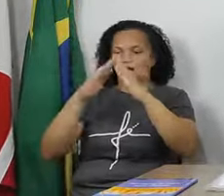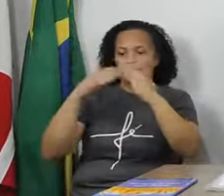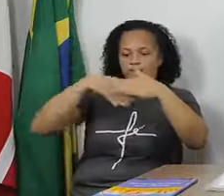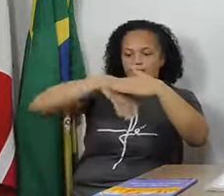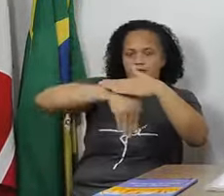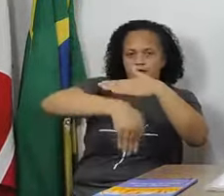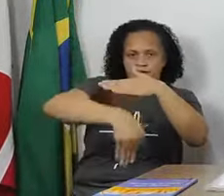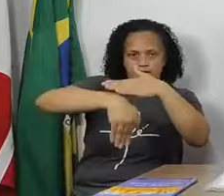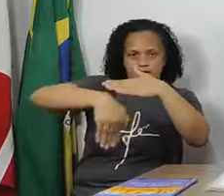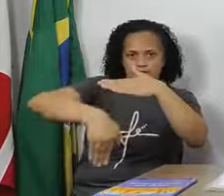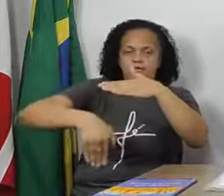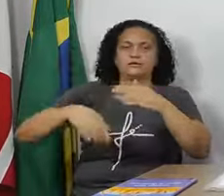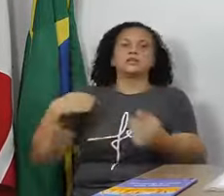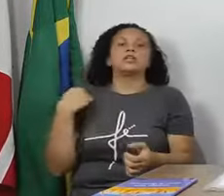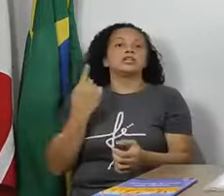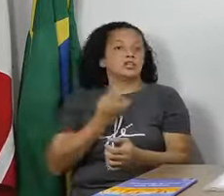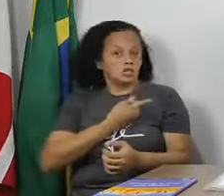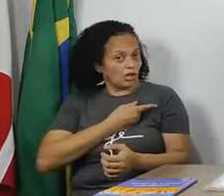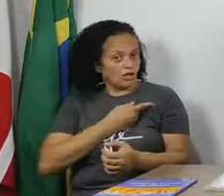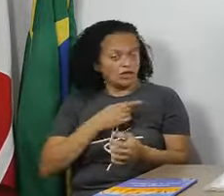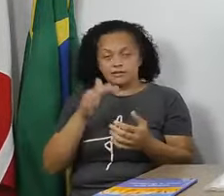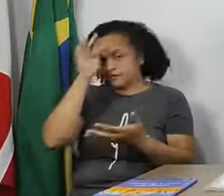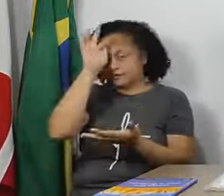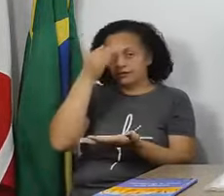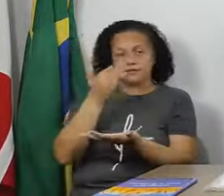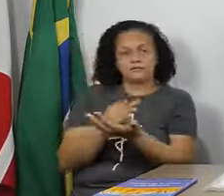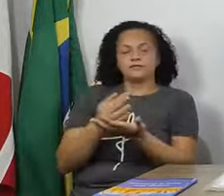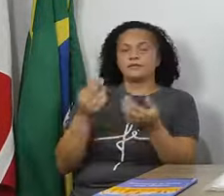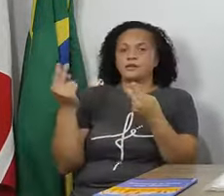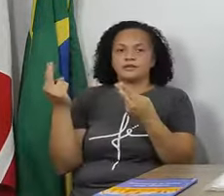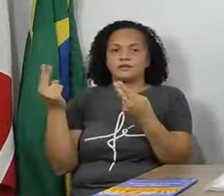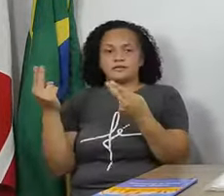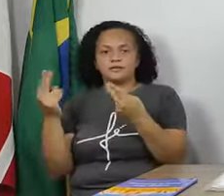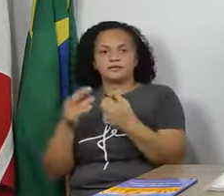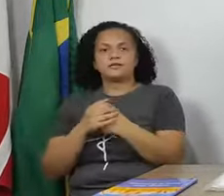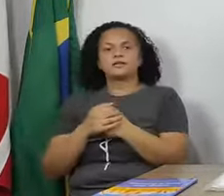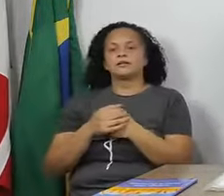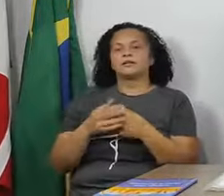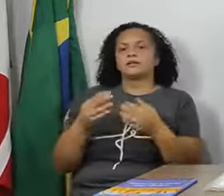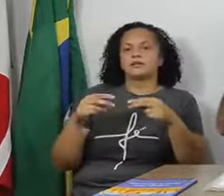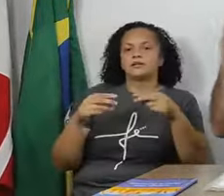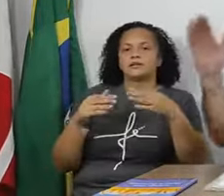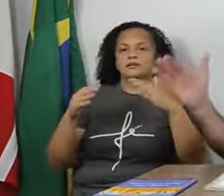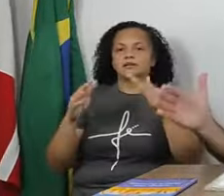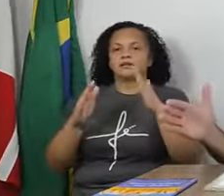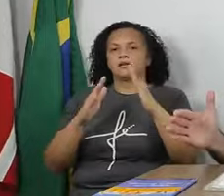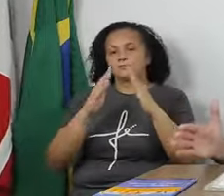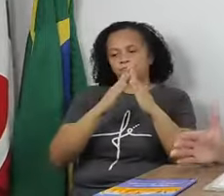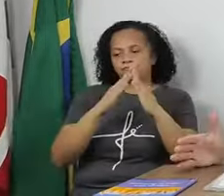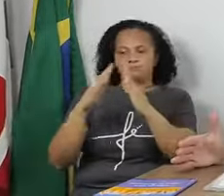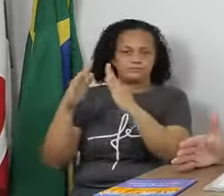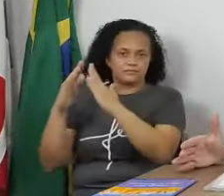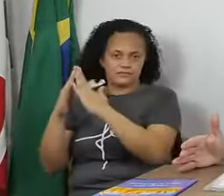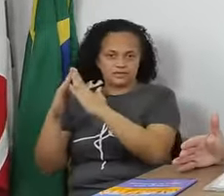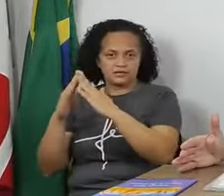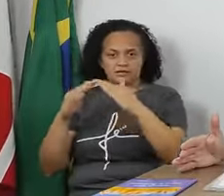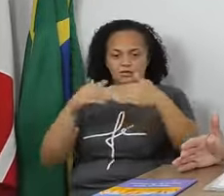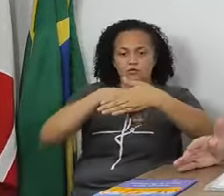e a nossa casa espiritual. O alicerce da rocha e o alicerce da areia.